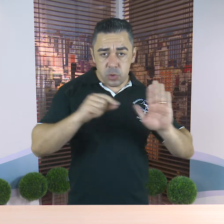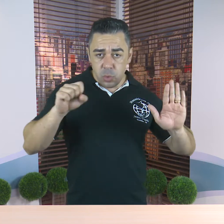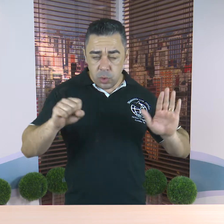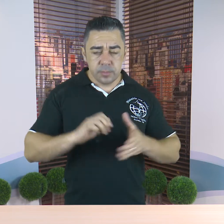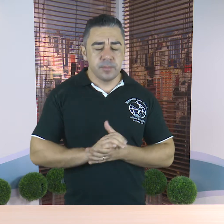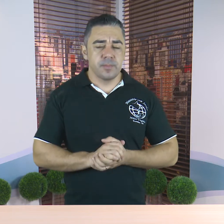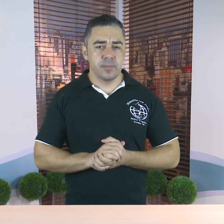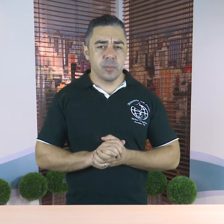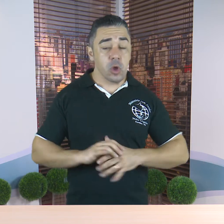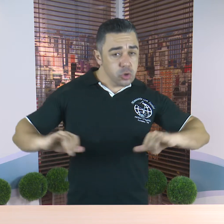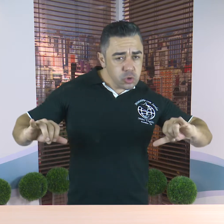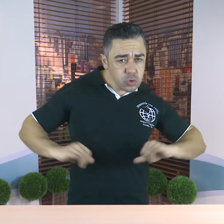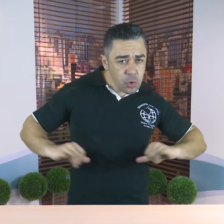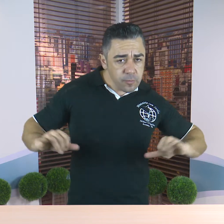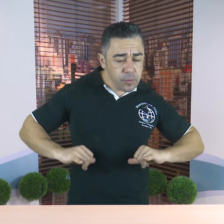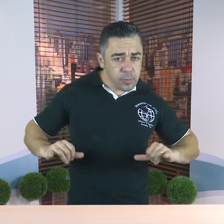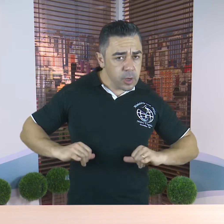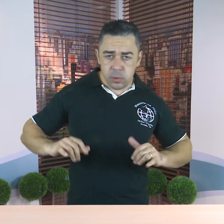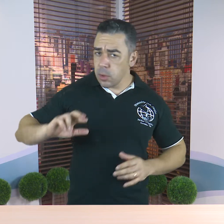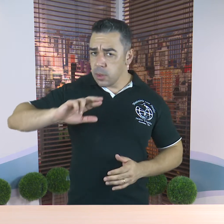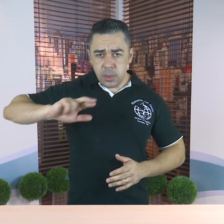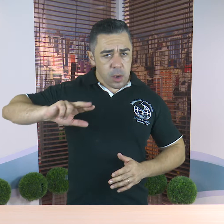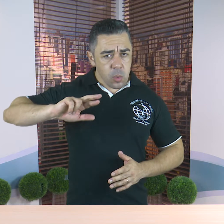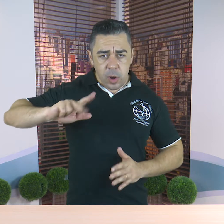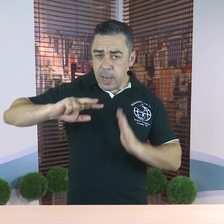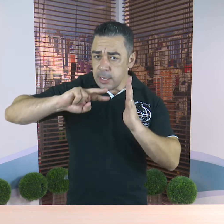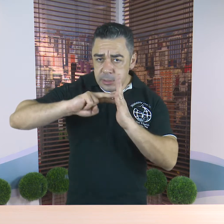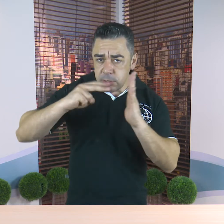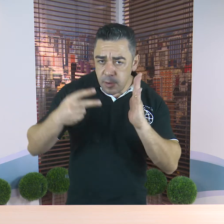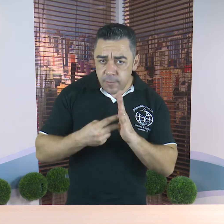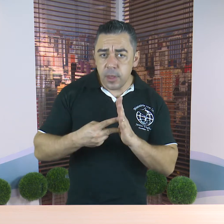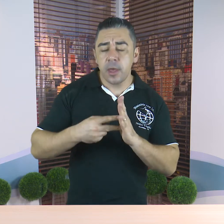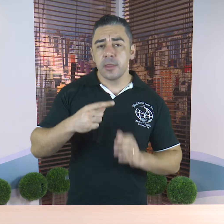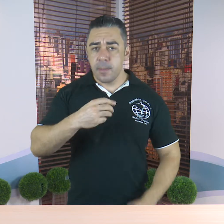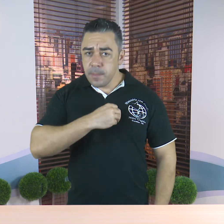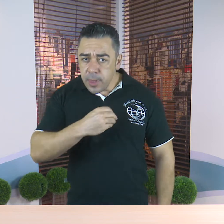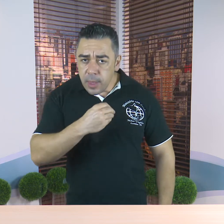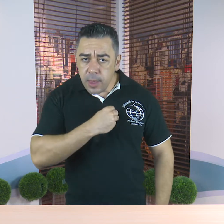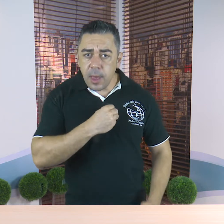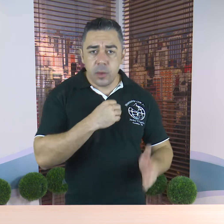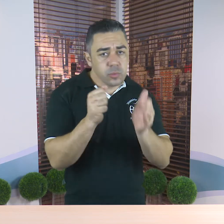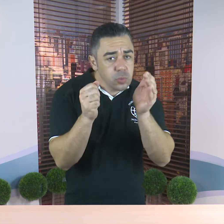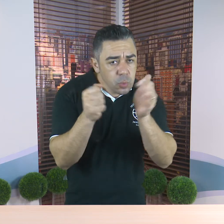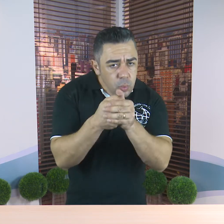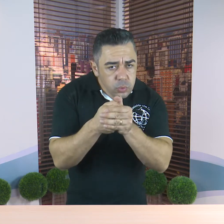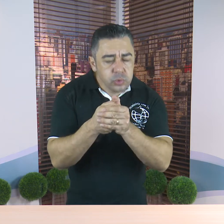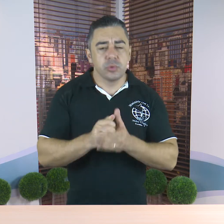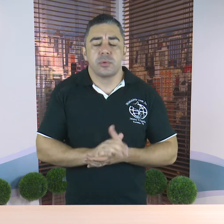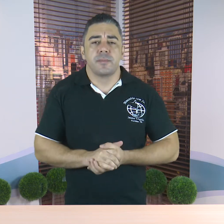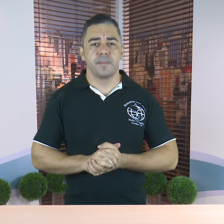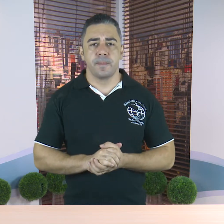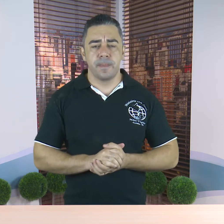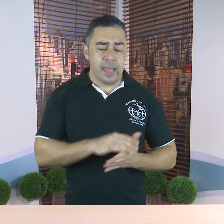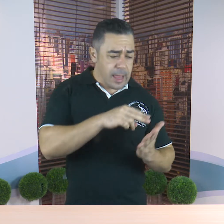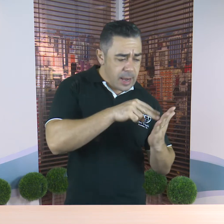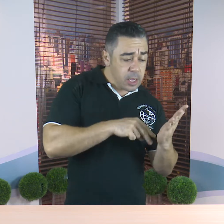do sofrimento não quer dizer que haja pecado oculto. A leitura bíblica em